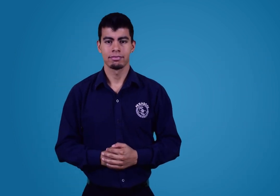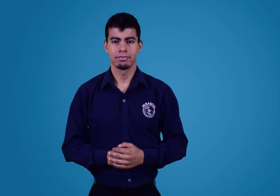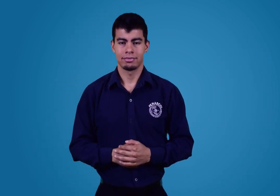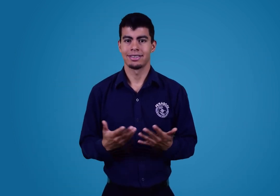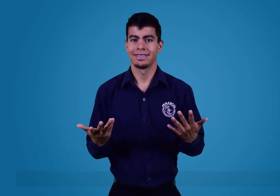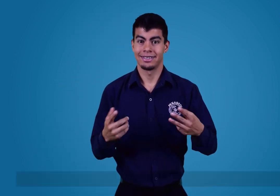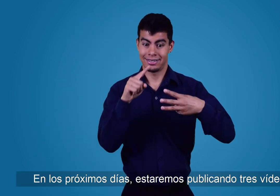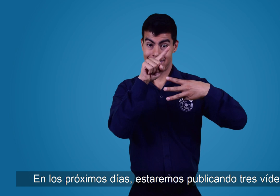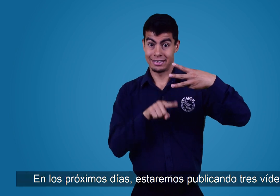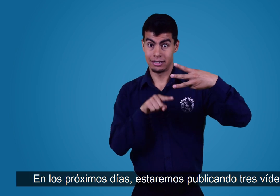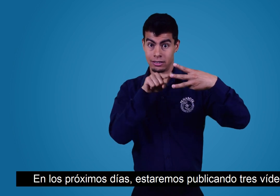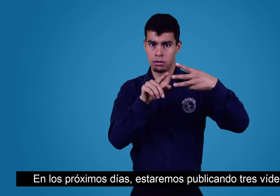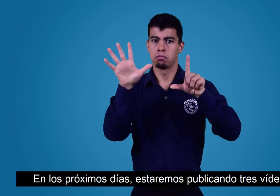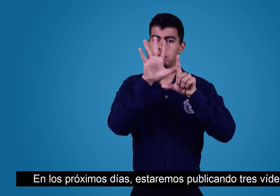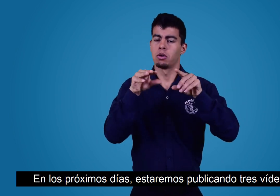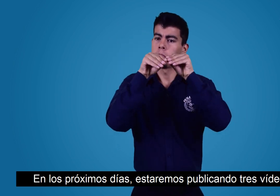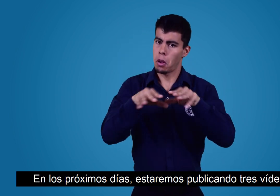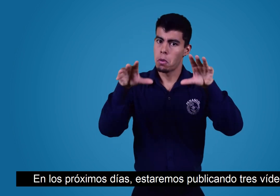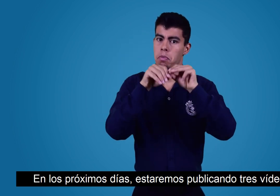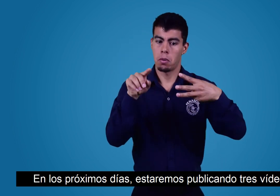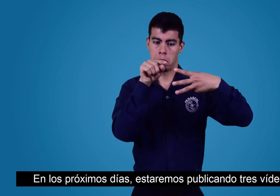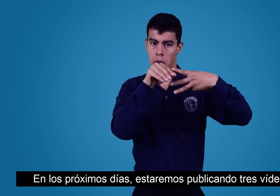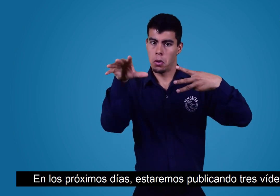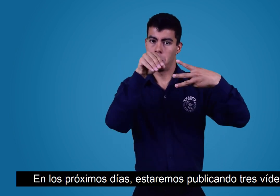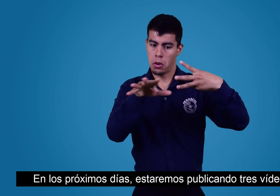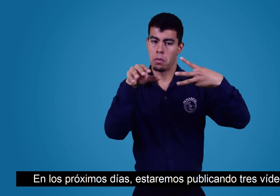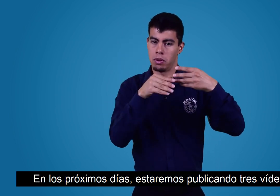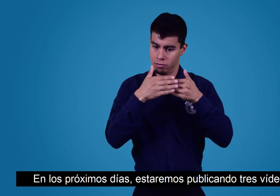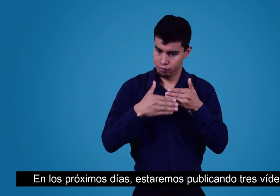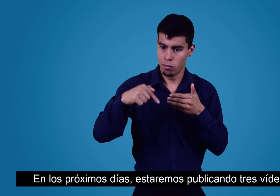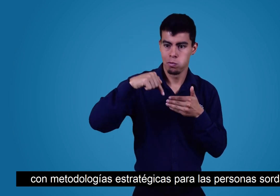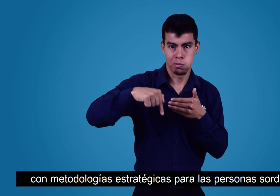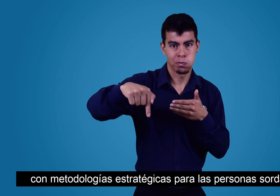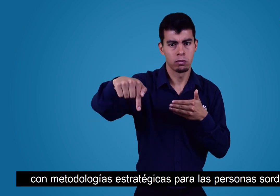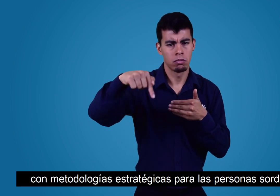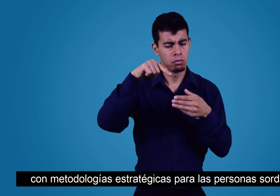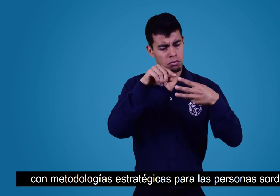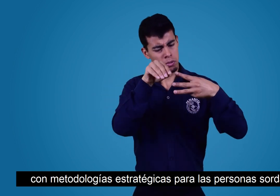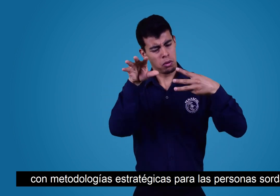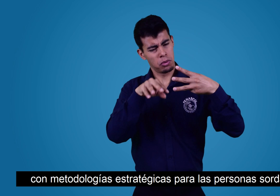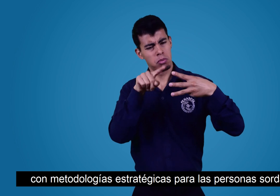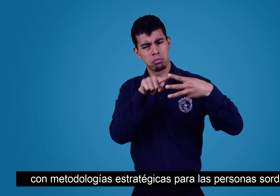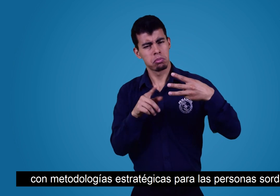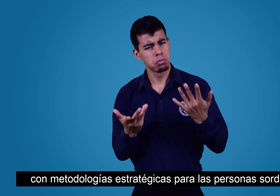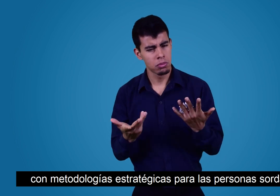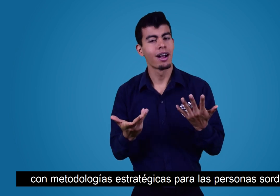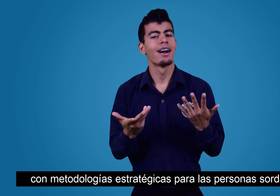En los próximos días estaremos publicando tres videos con metodologías estratégicas para las